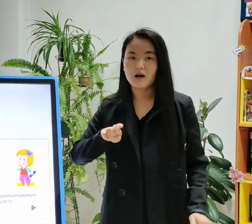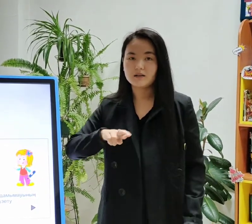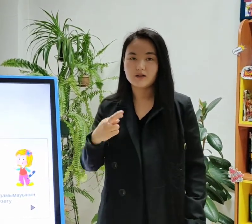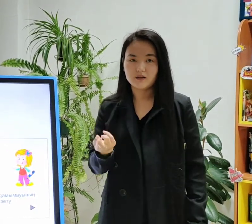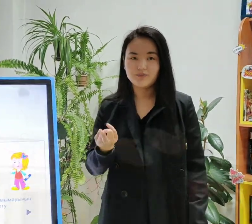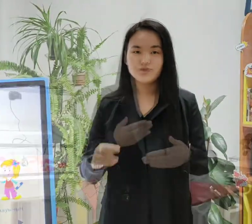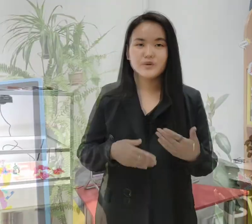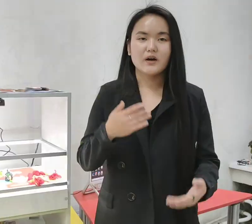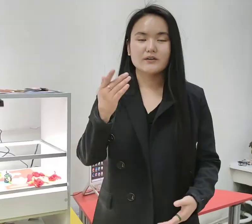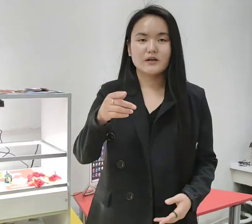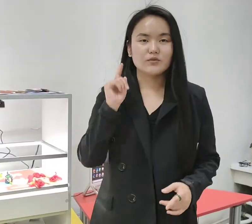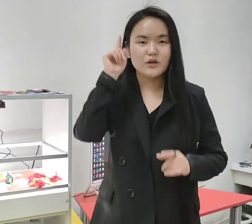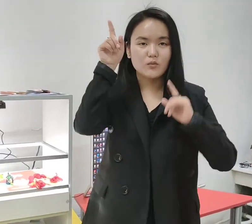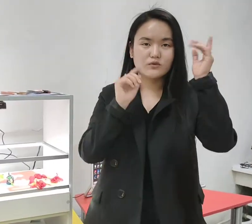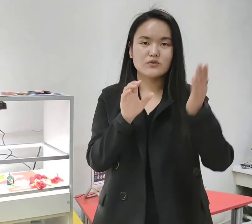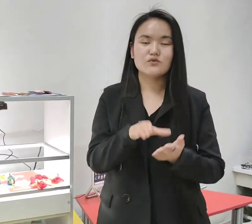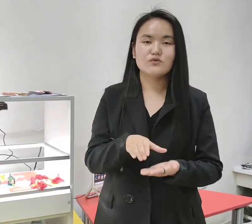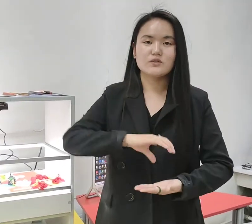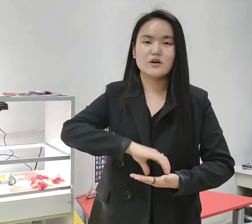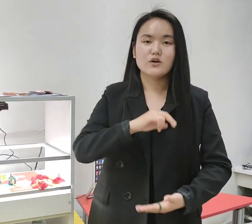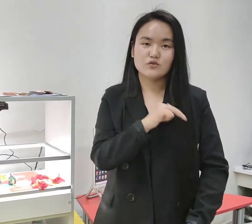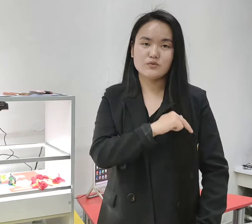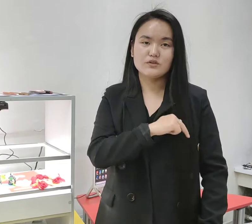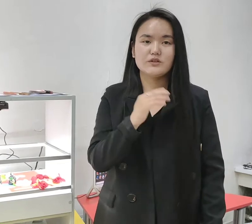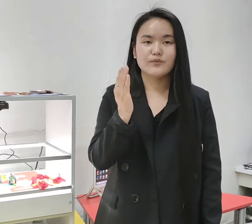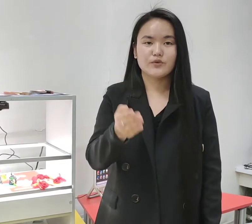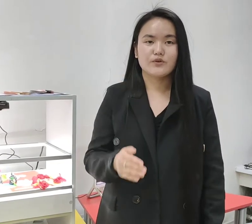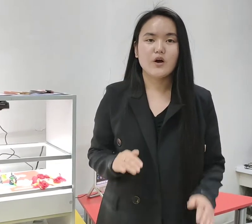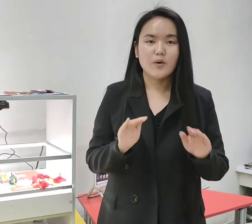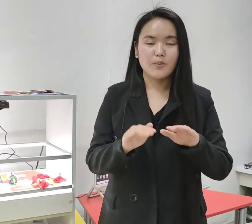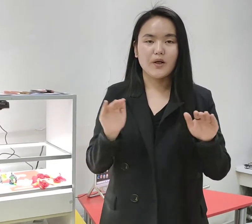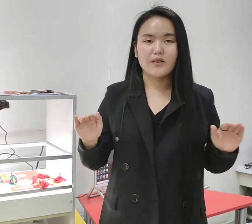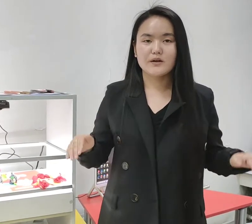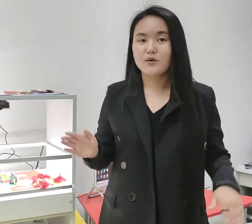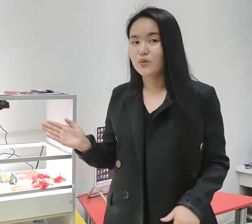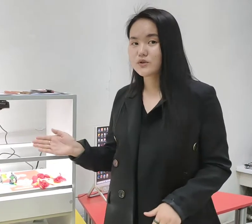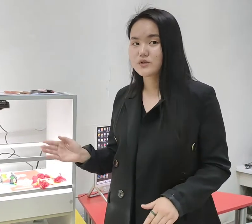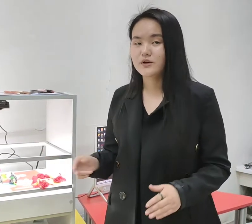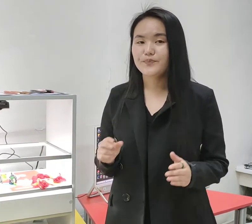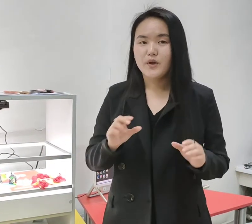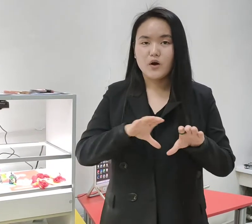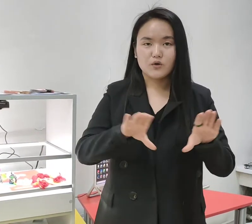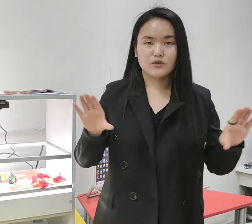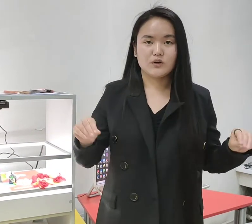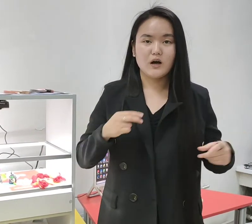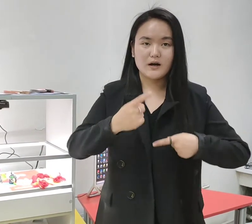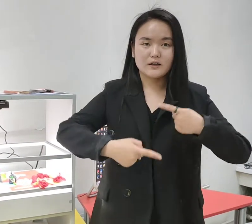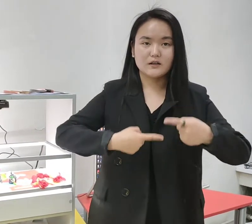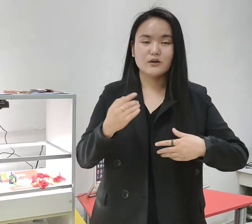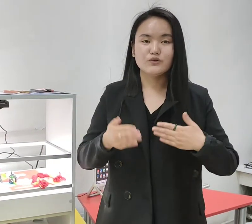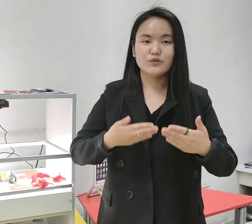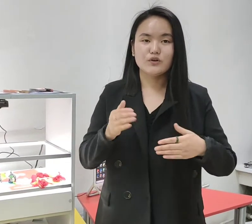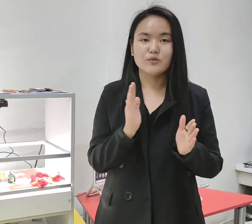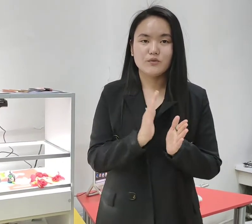арналған. Сонымен қатар, мұнда мультстудияда жұмыс істеп тұр. Балалар осы құрылғы арқылы